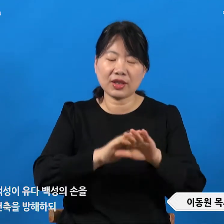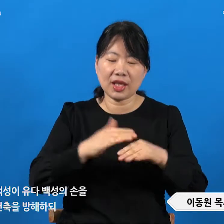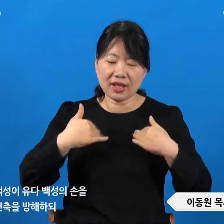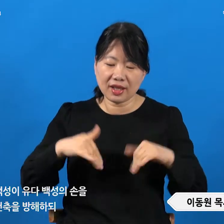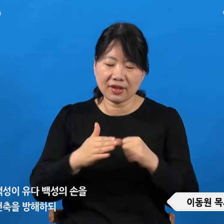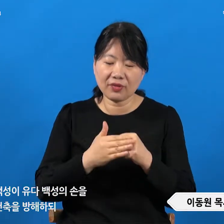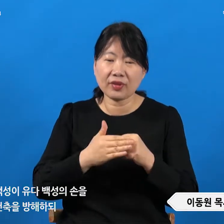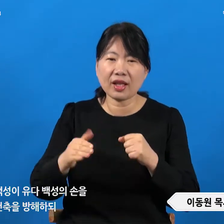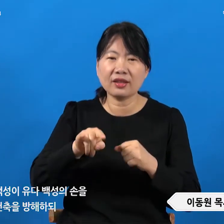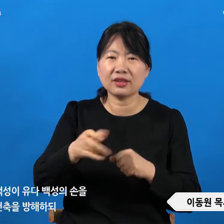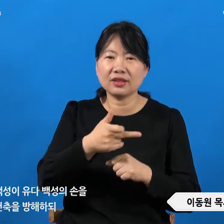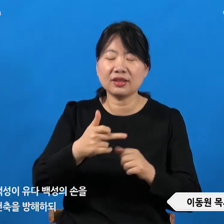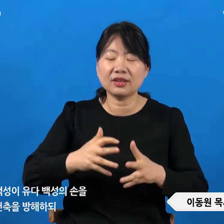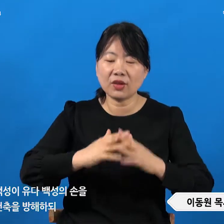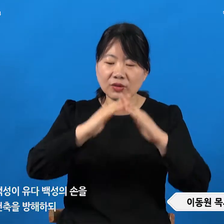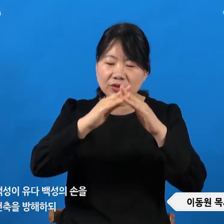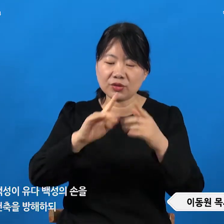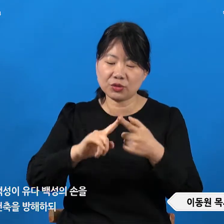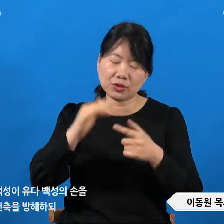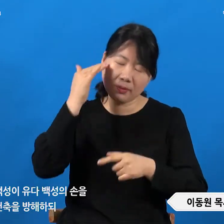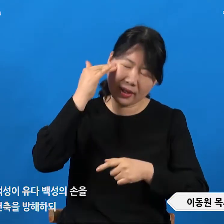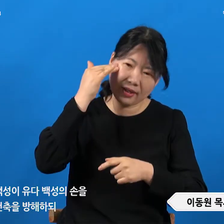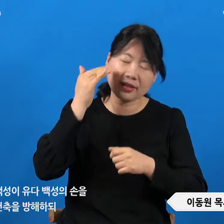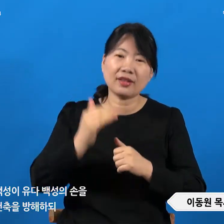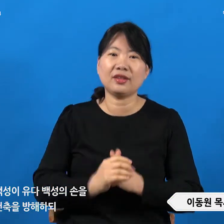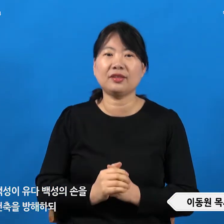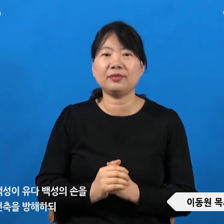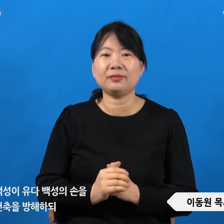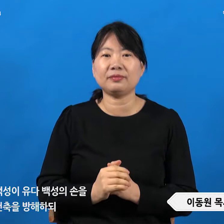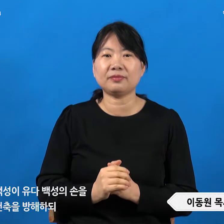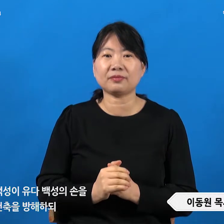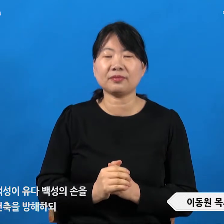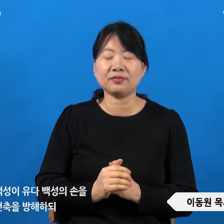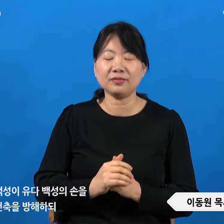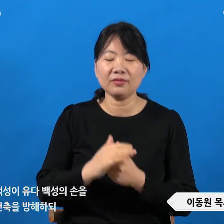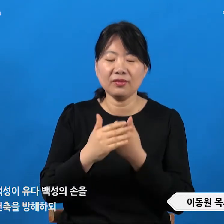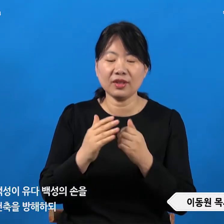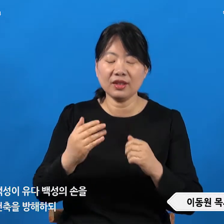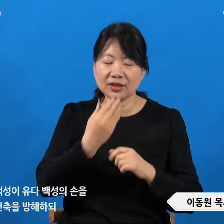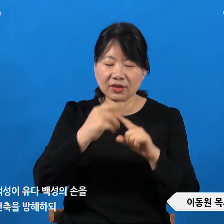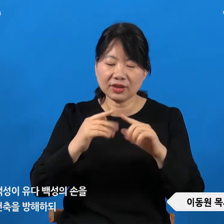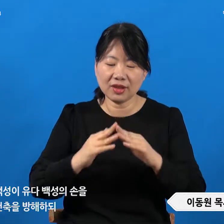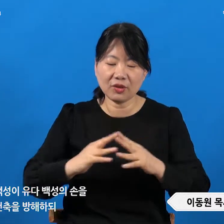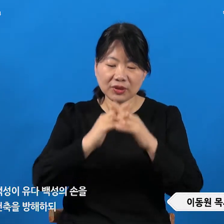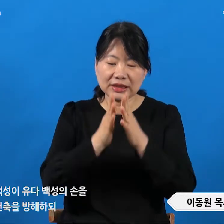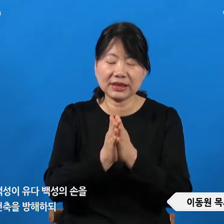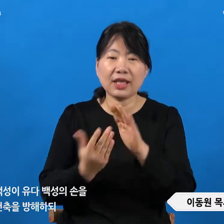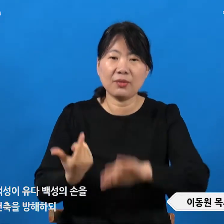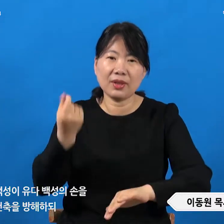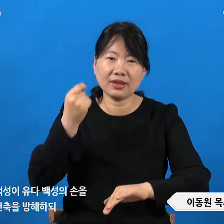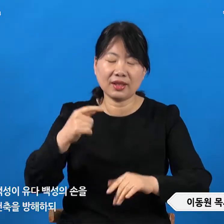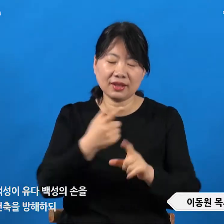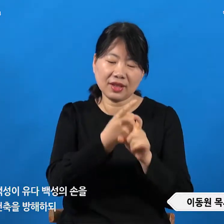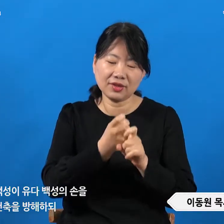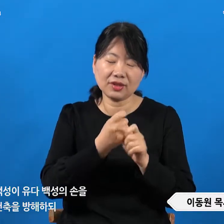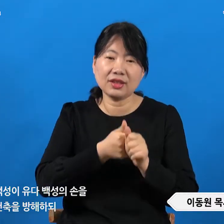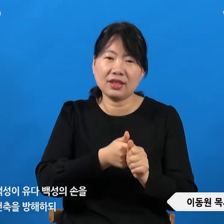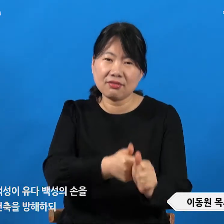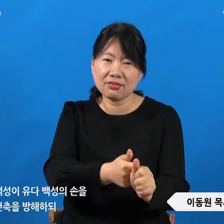약하게 하여 그 건축을 방해하되. 성전 건축을 시작하자마자 대적들에